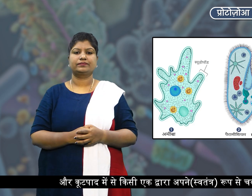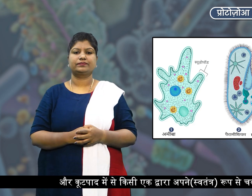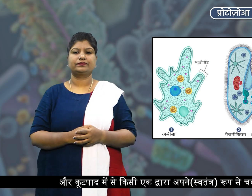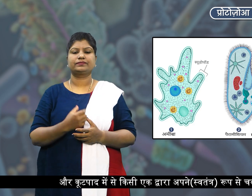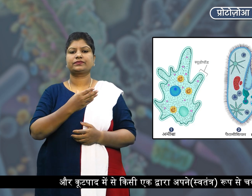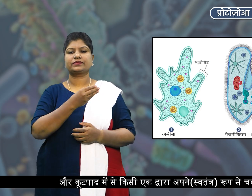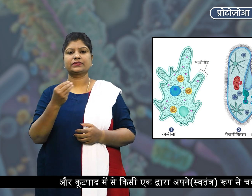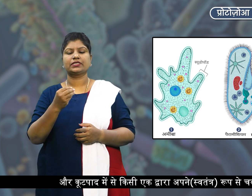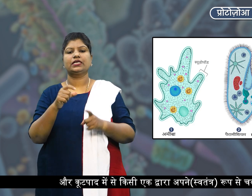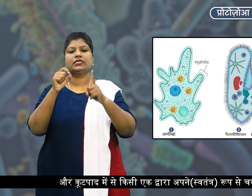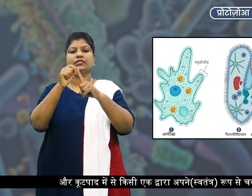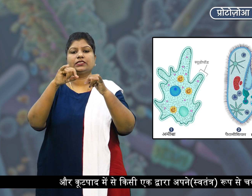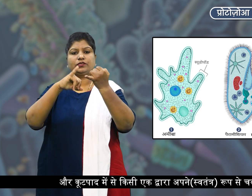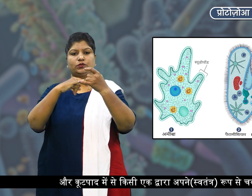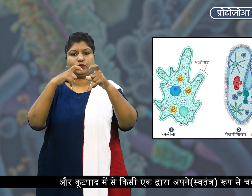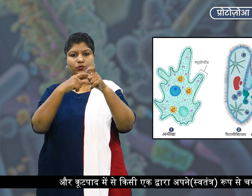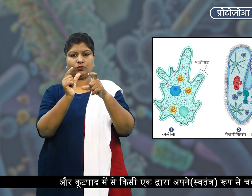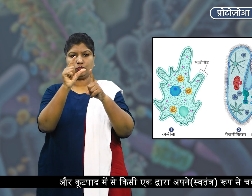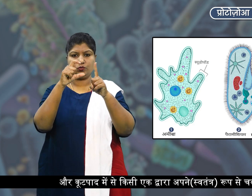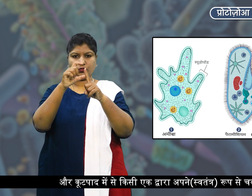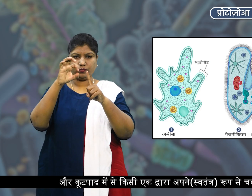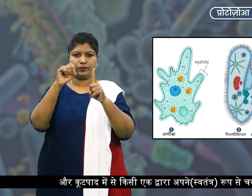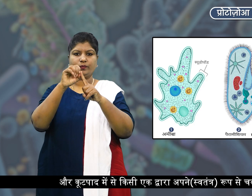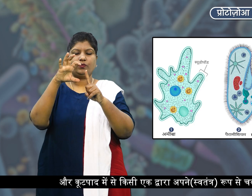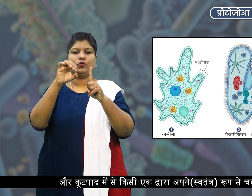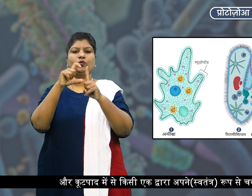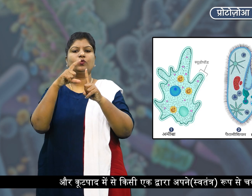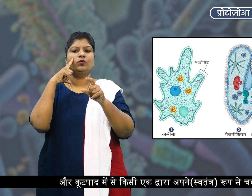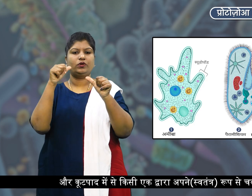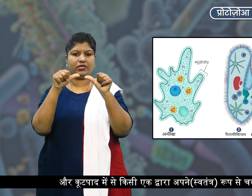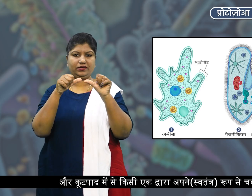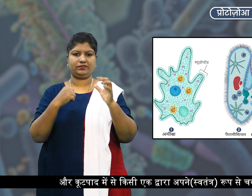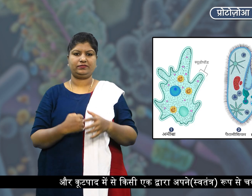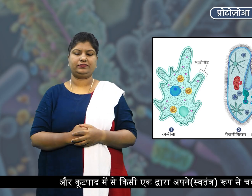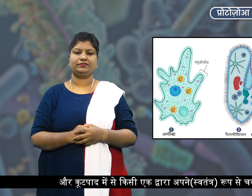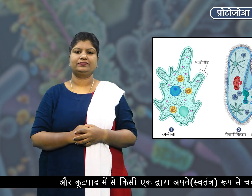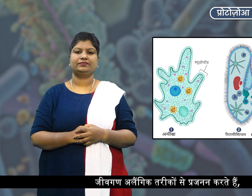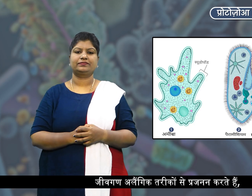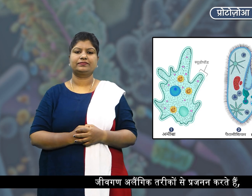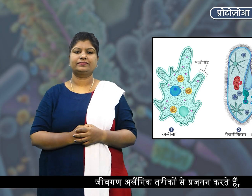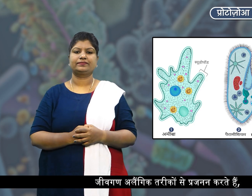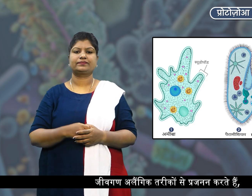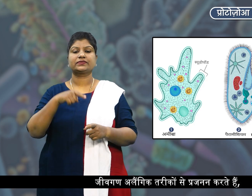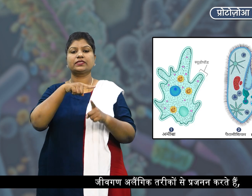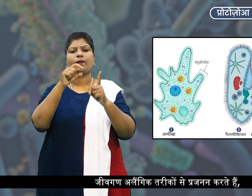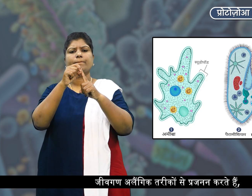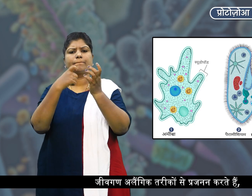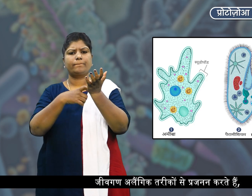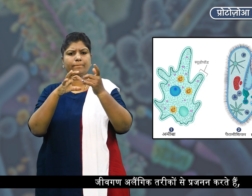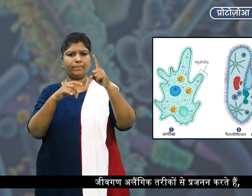और कूटपाद में। इसमें से किसी एक द्वारा अपने स्वतंत्र रूप से चलती है। जीवगण अलैंगिक तरीकों